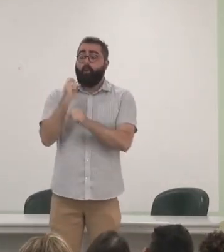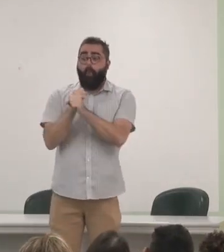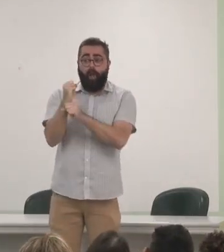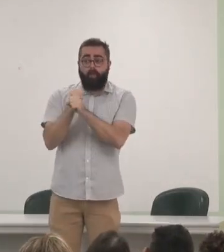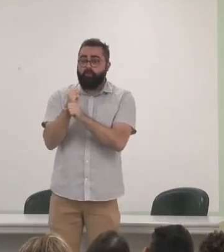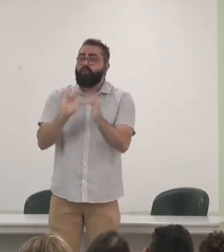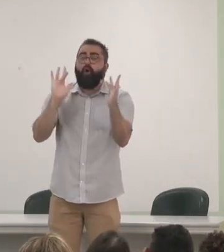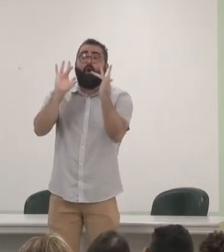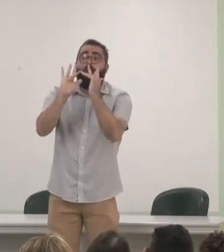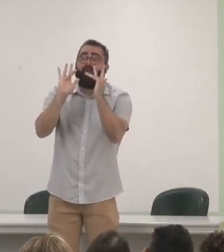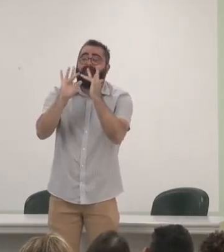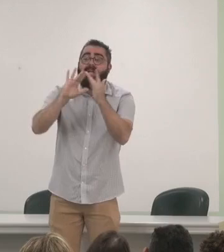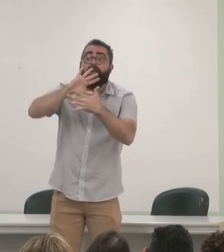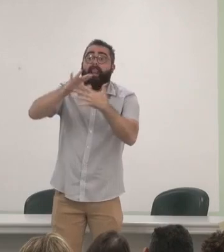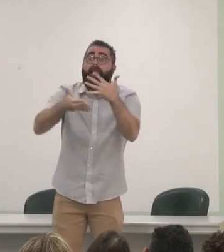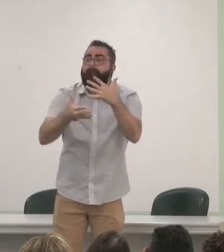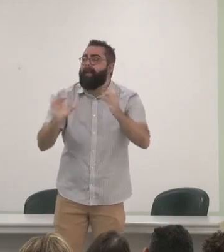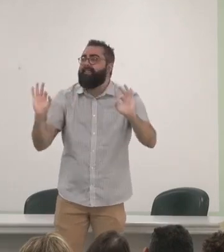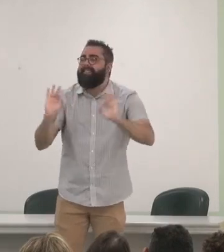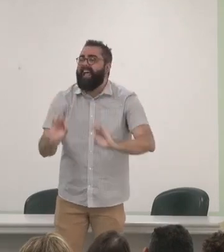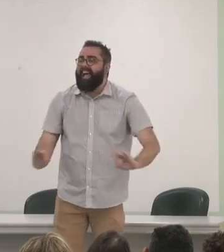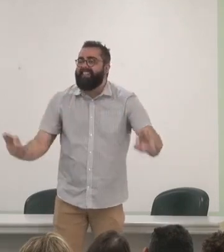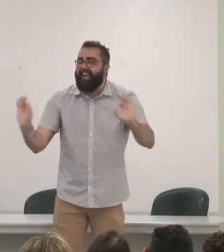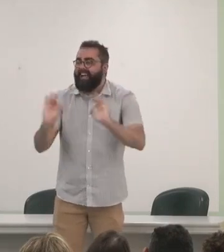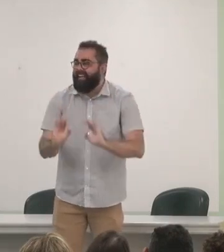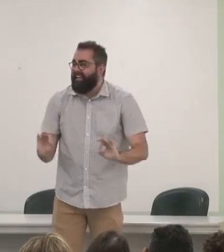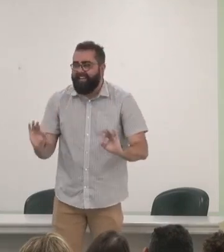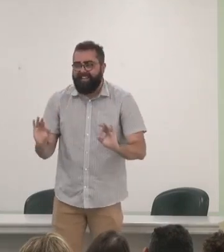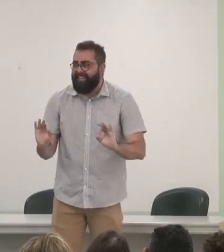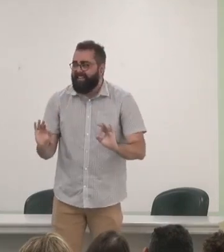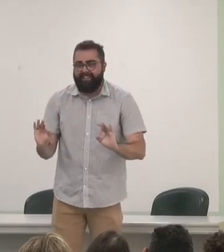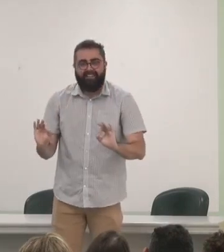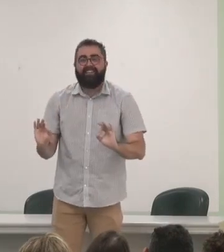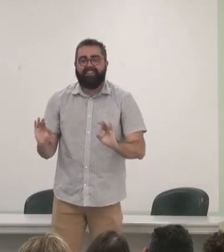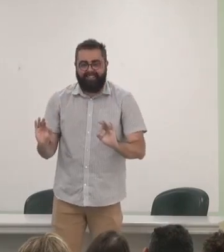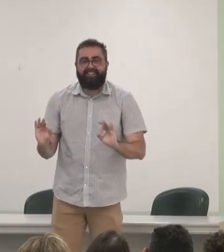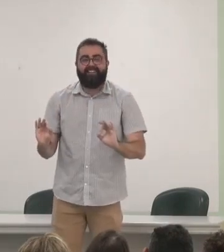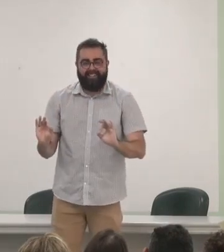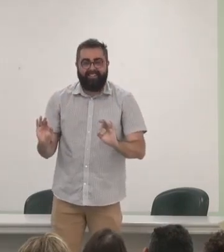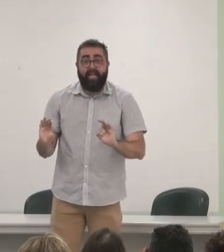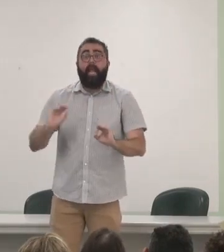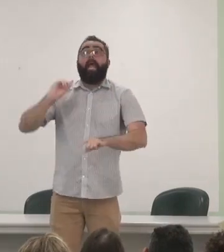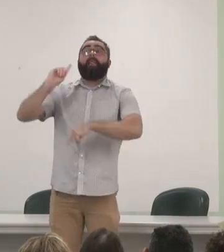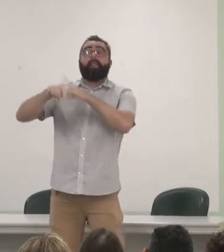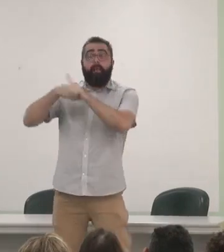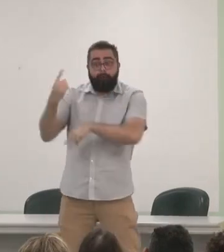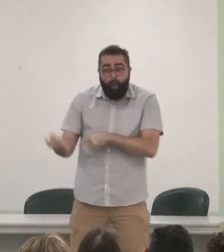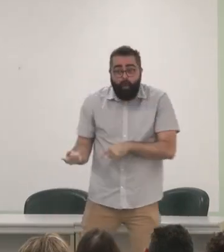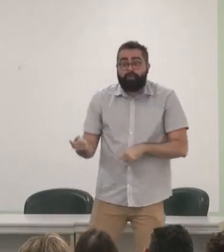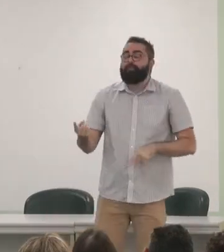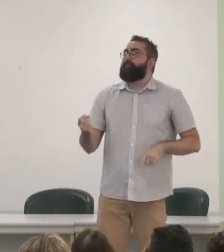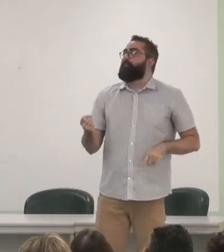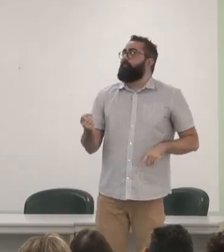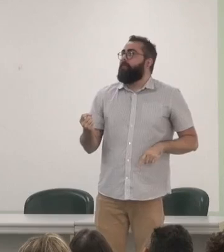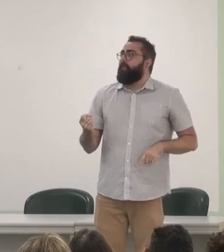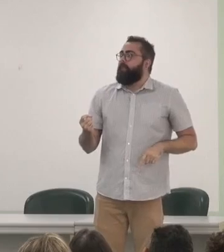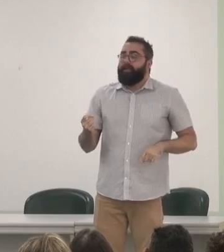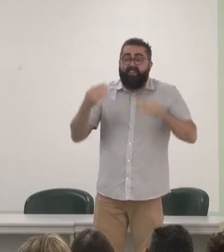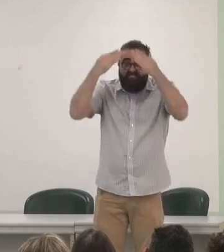E nesse período de 65 anos, eles nunca tiveram contato com a Libras institucionalizada, que é a Libras que a gente